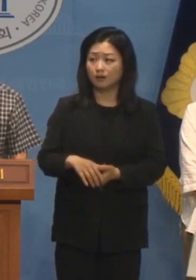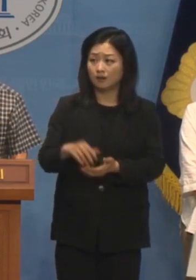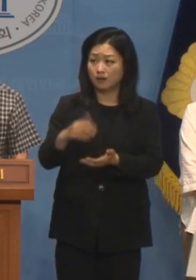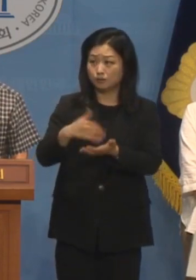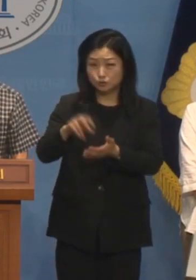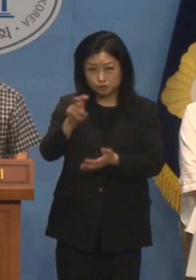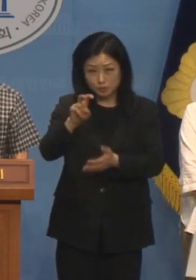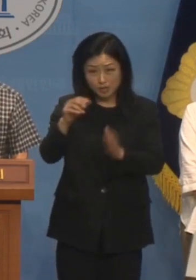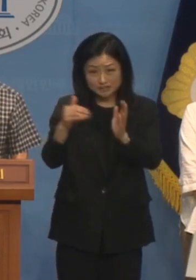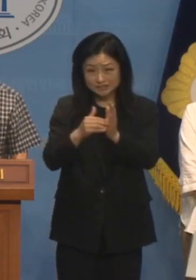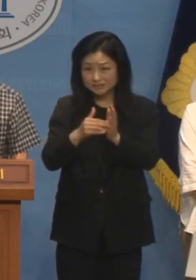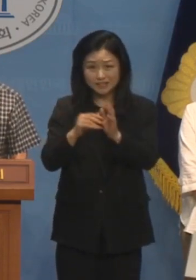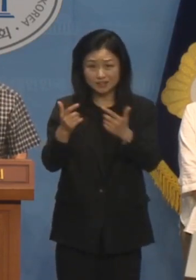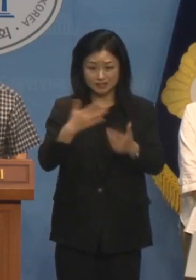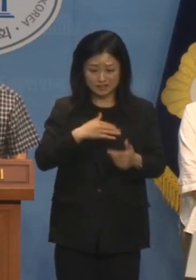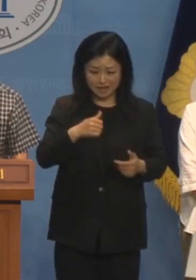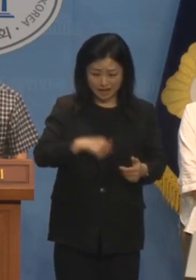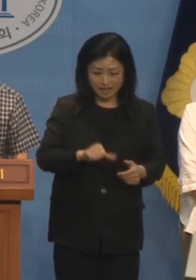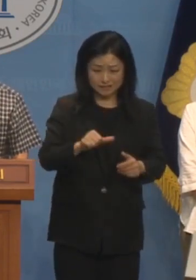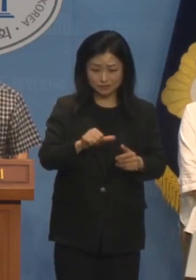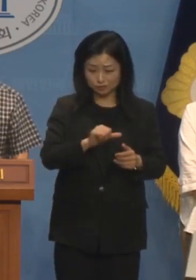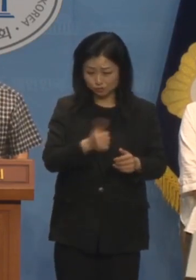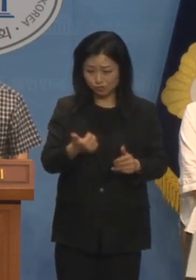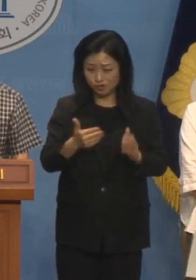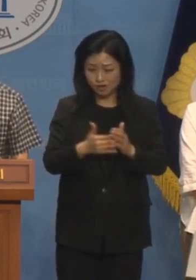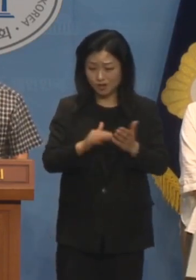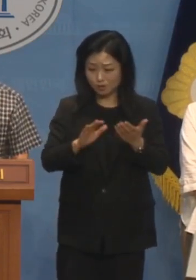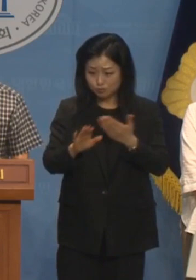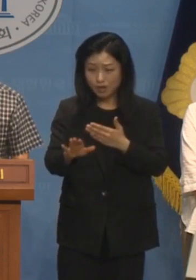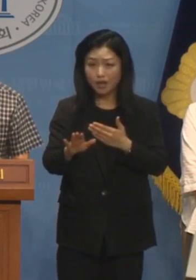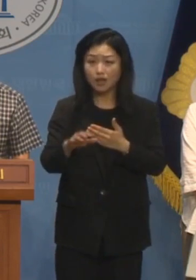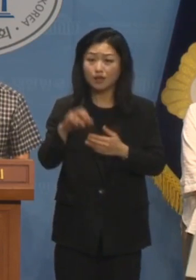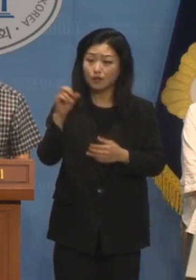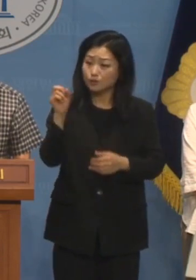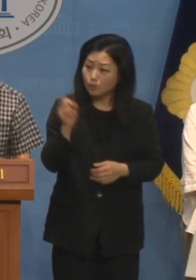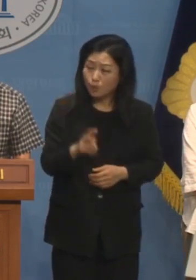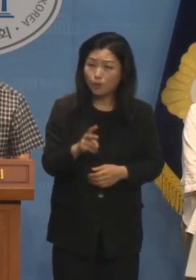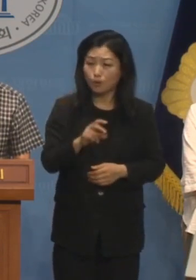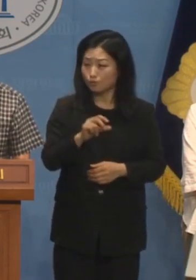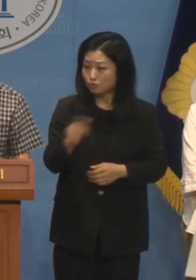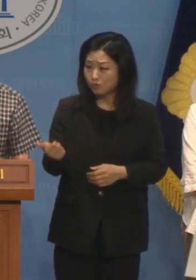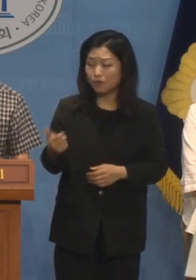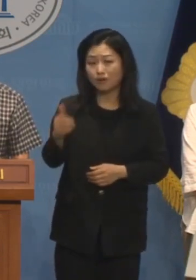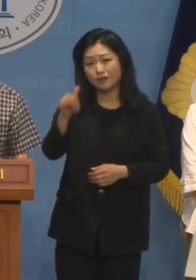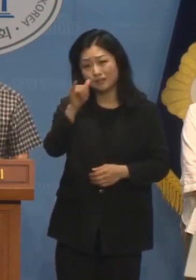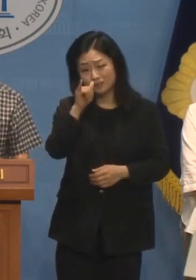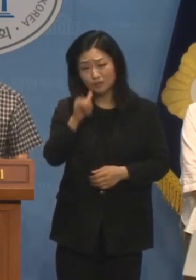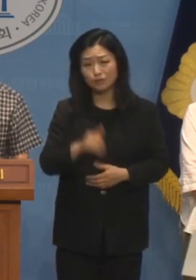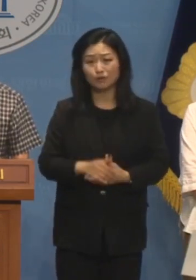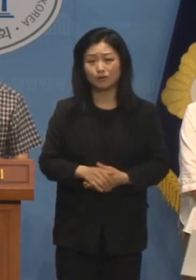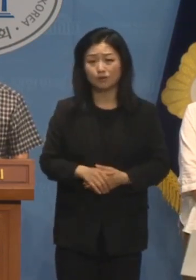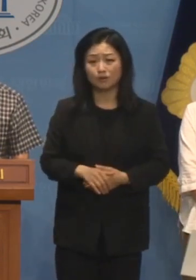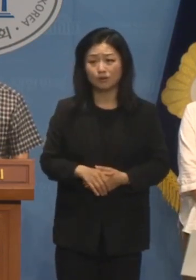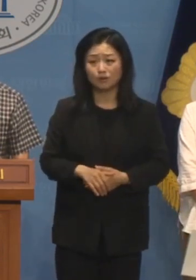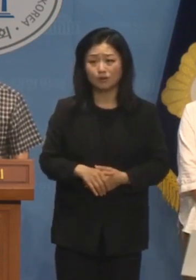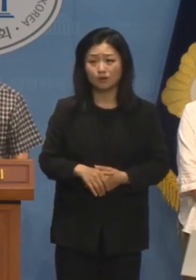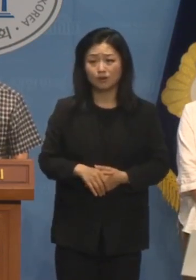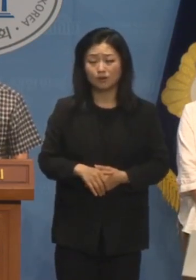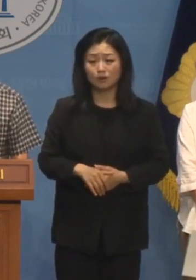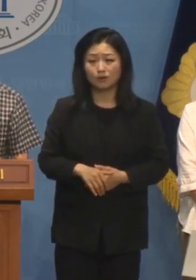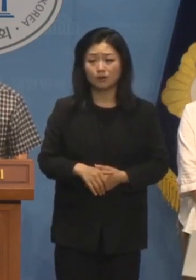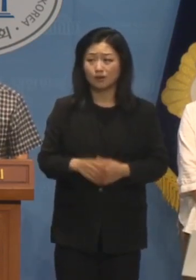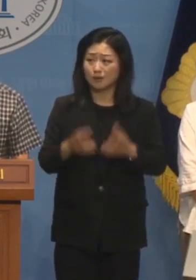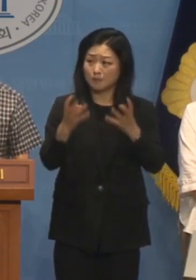20명뿐입니까? 제 아들 후에도 몇 사람이 더 죽었는지 모르겠습니다. 이렇게